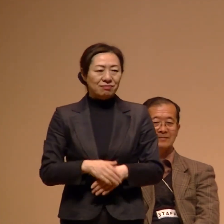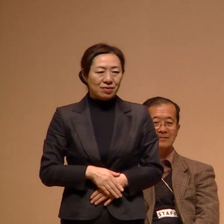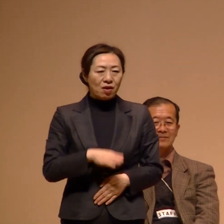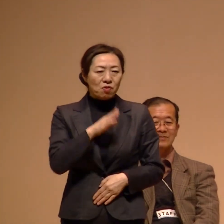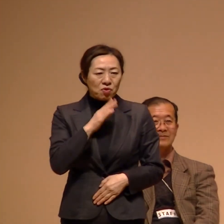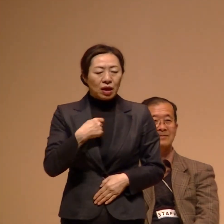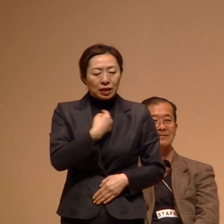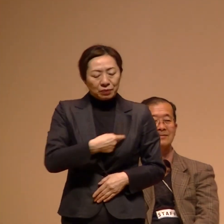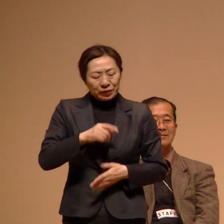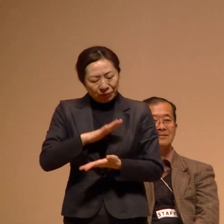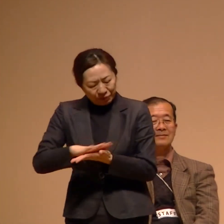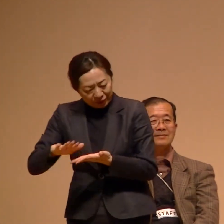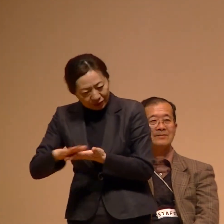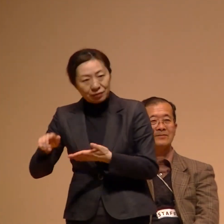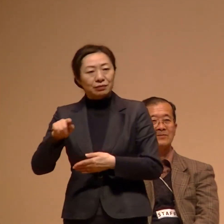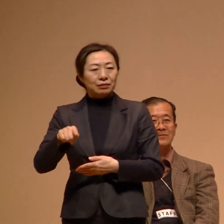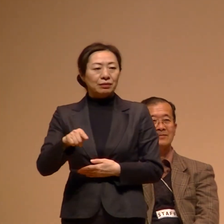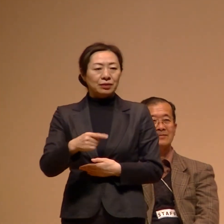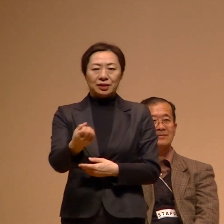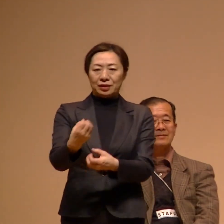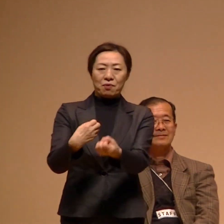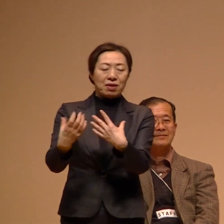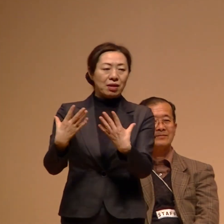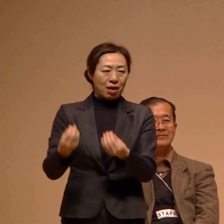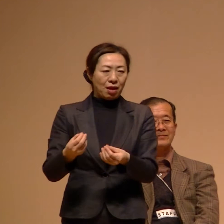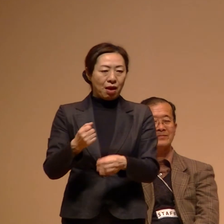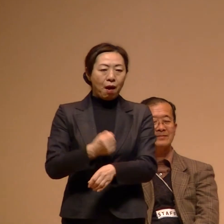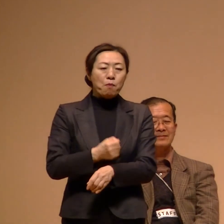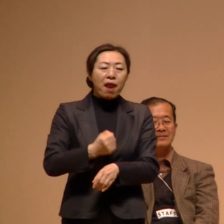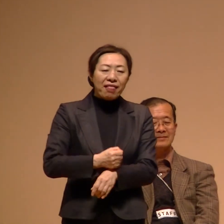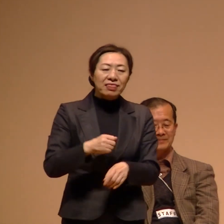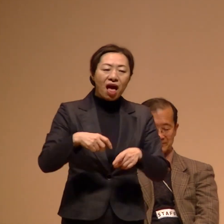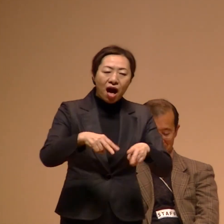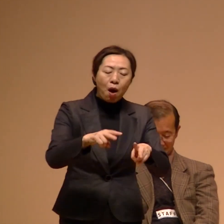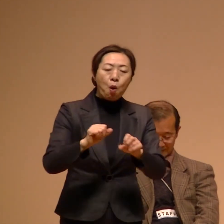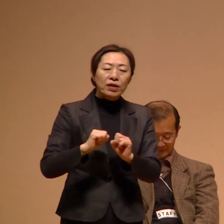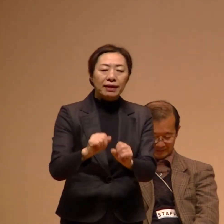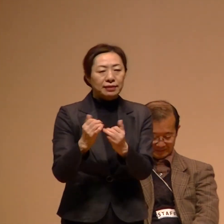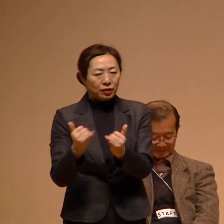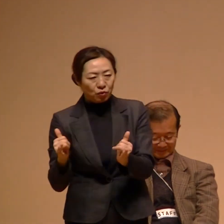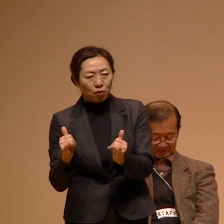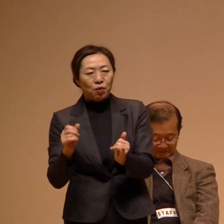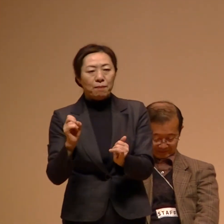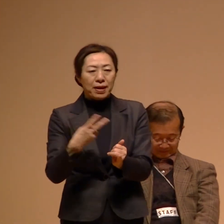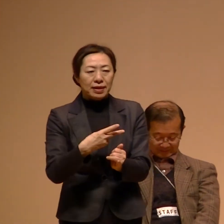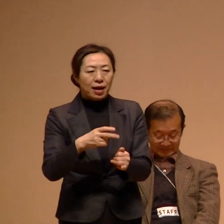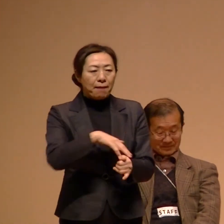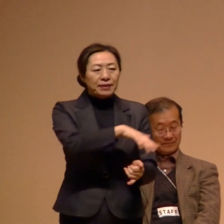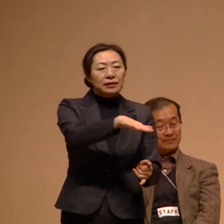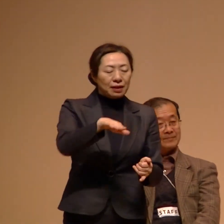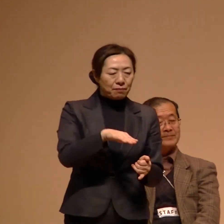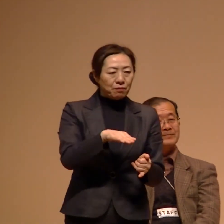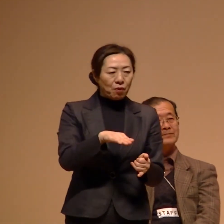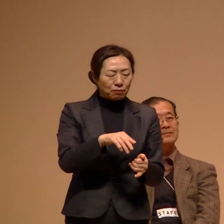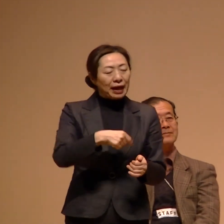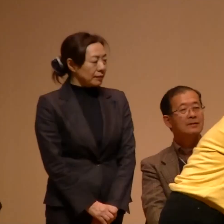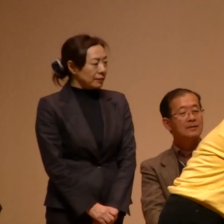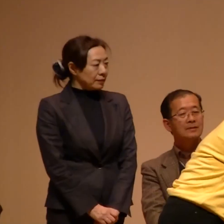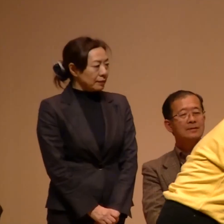すがすがしい気持ちですと、ボランティアをされた方、また、皆さんも行かれてると思い